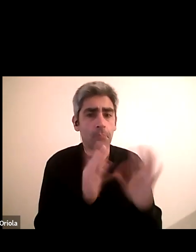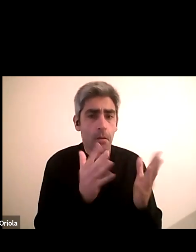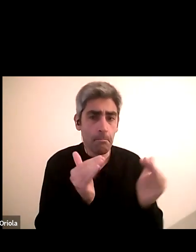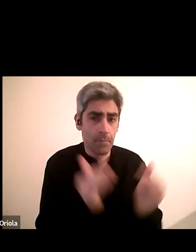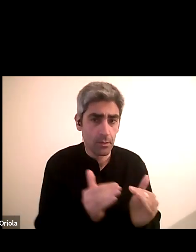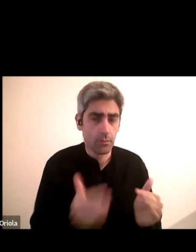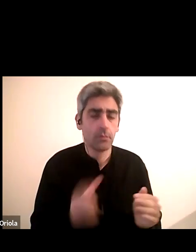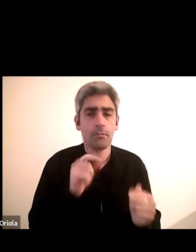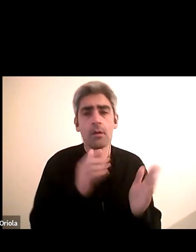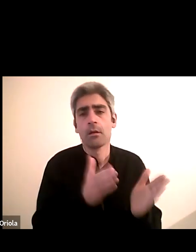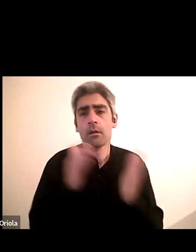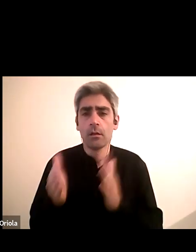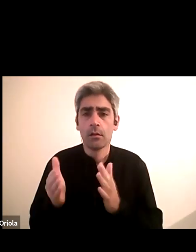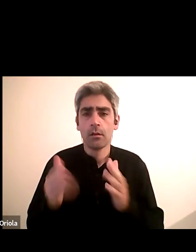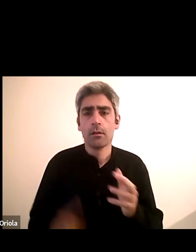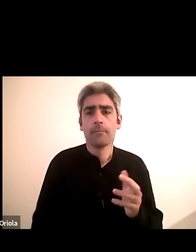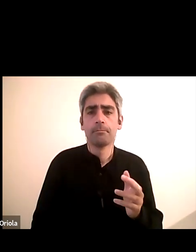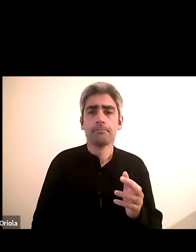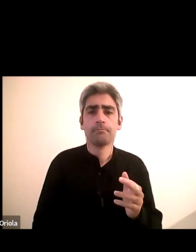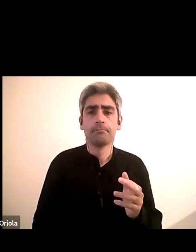mas depois também temos